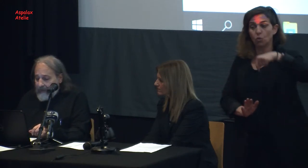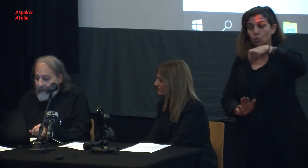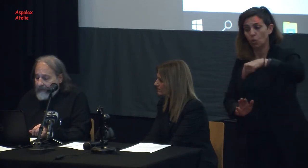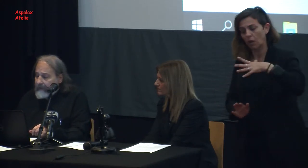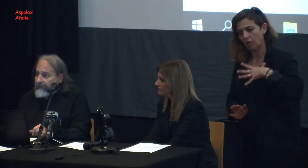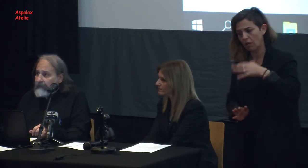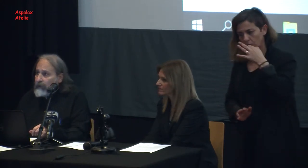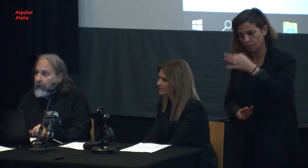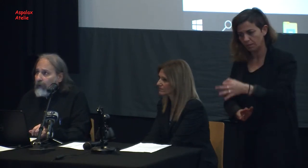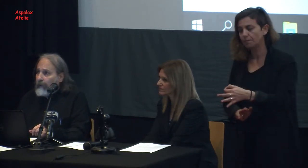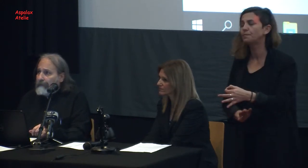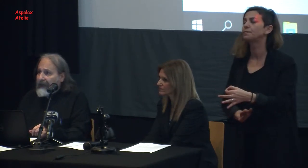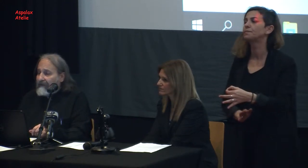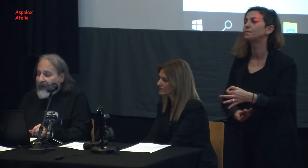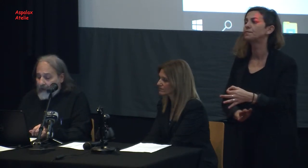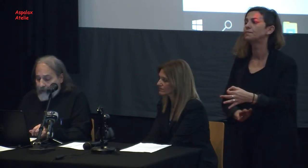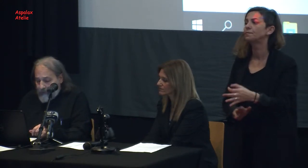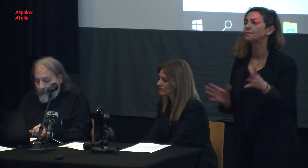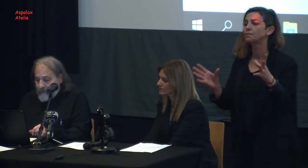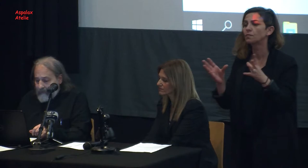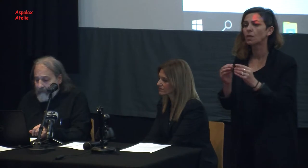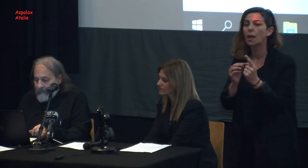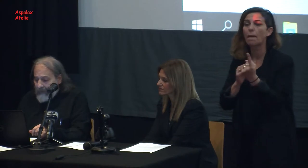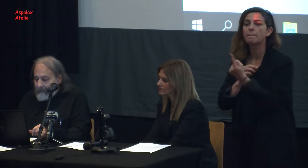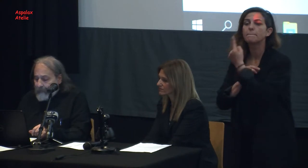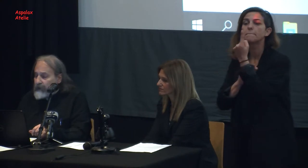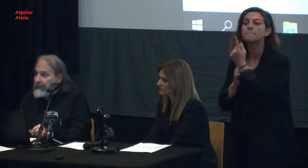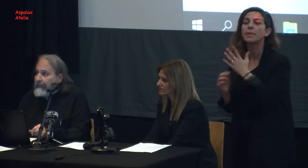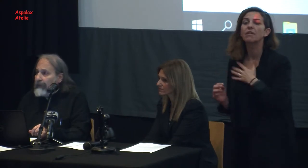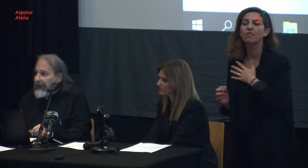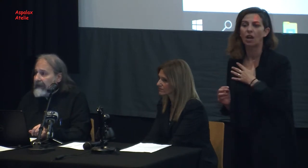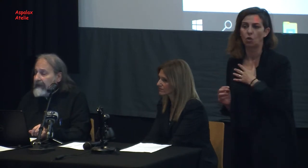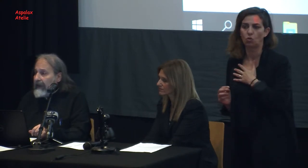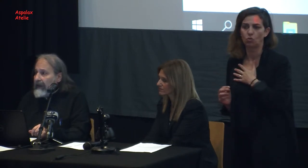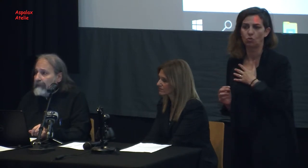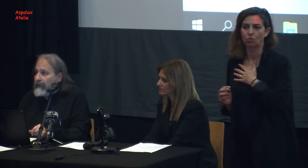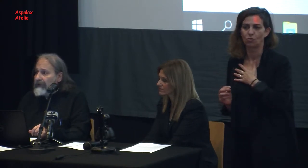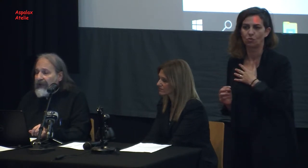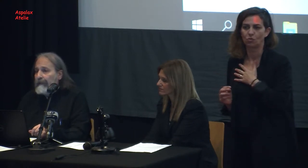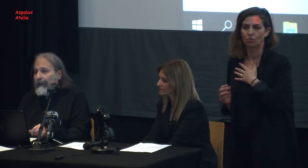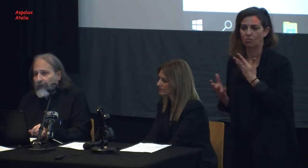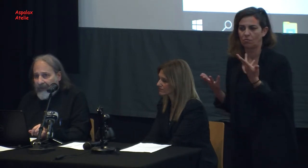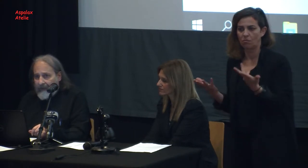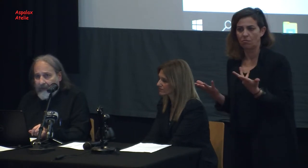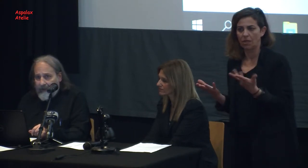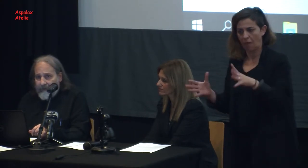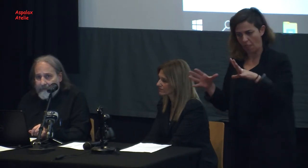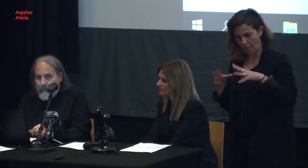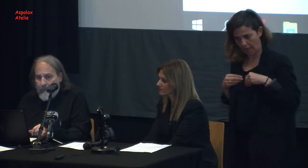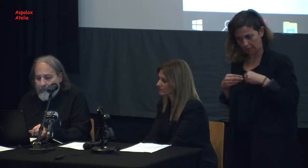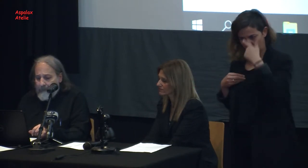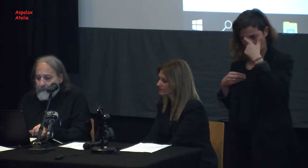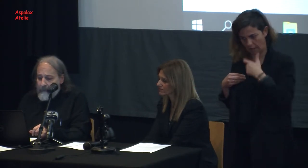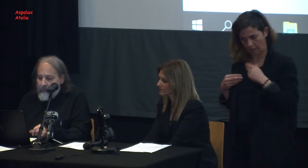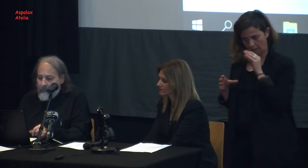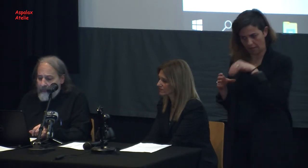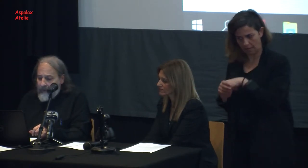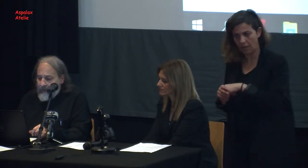δούμε το περιβάλλον μου πώς με αποδέχτηκε ή πώς δεν με αποδέχτηκε.